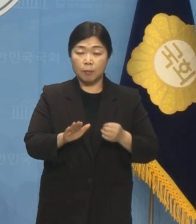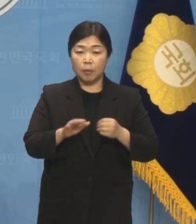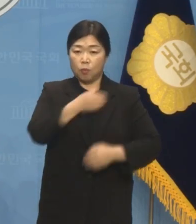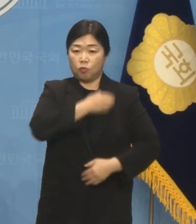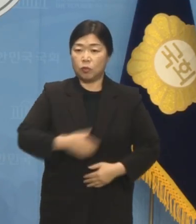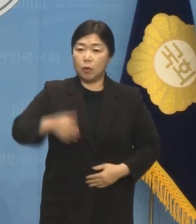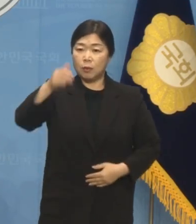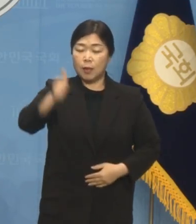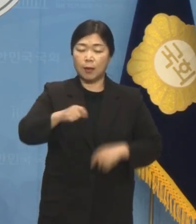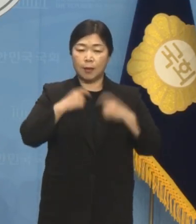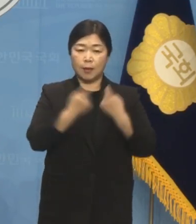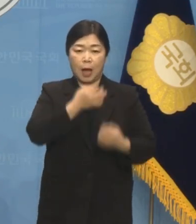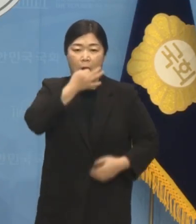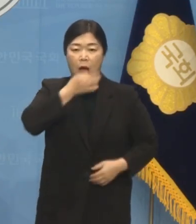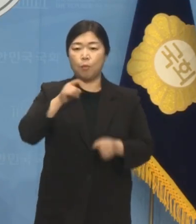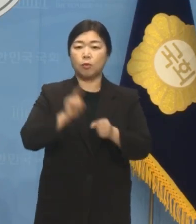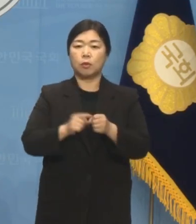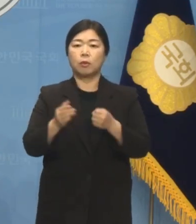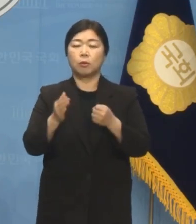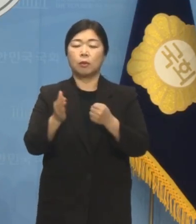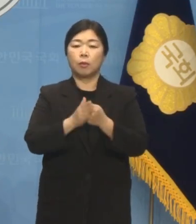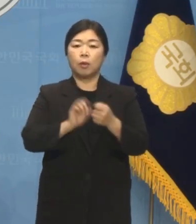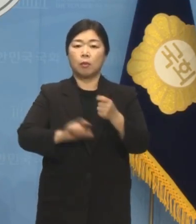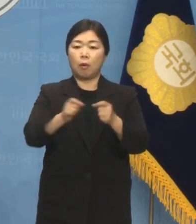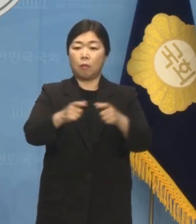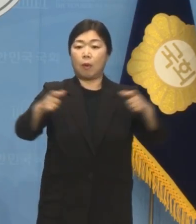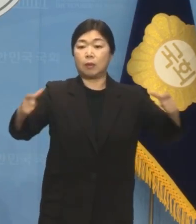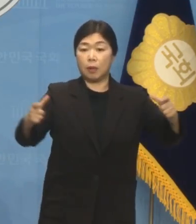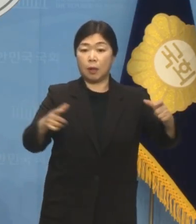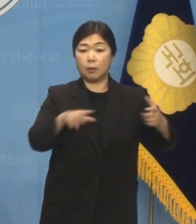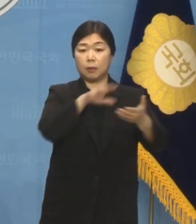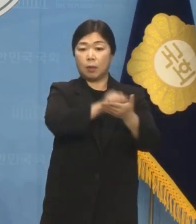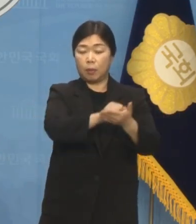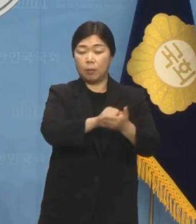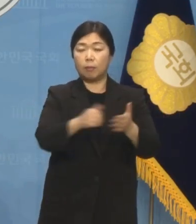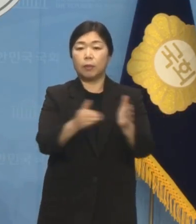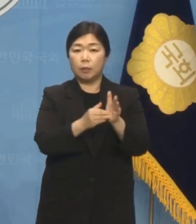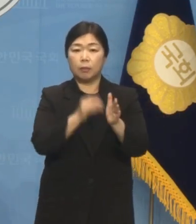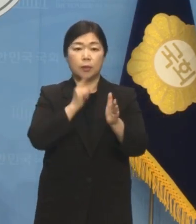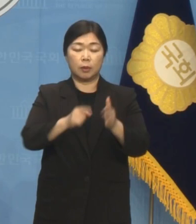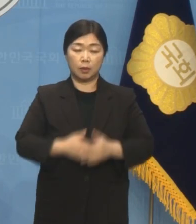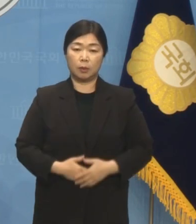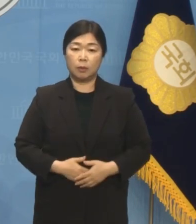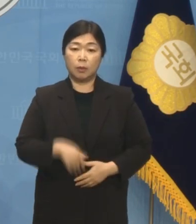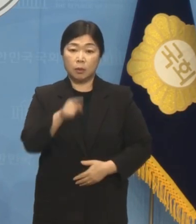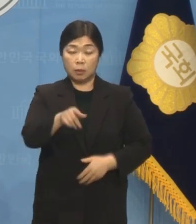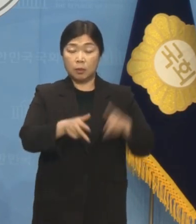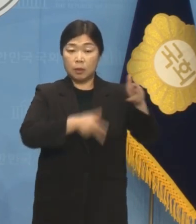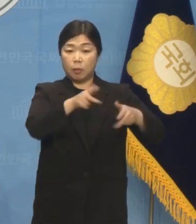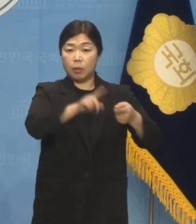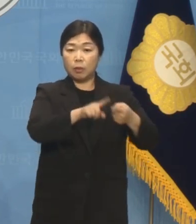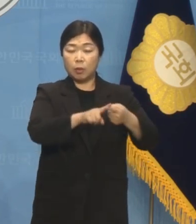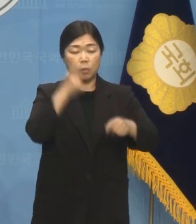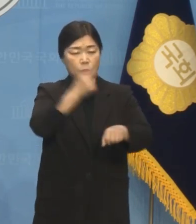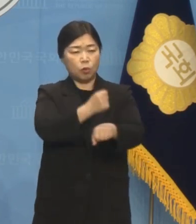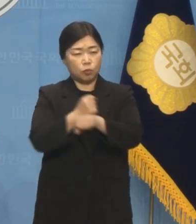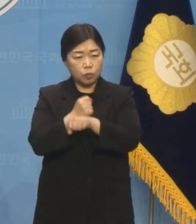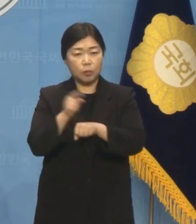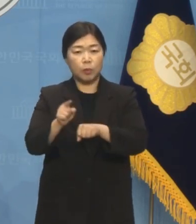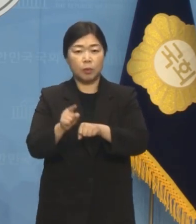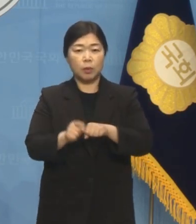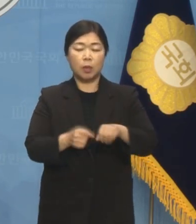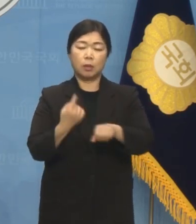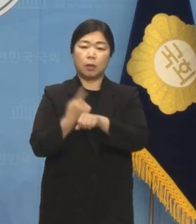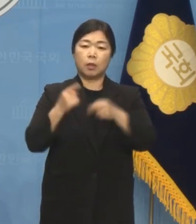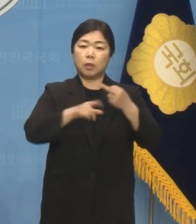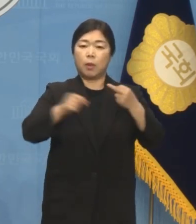추구라는 언루까지 묻었습니다. 언론 보도에 따르면 해당 사업을 위한 연구 용역은 12월부터